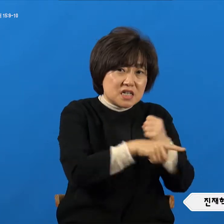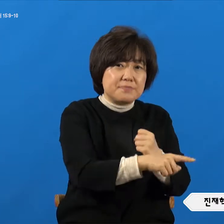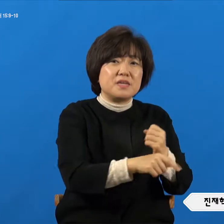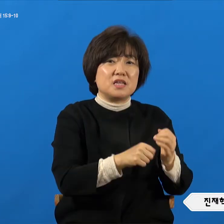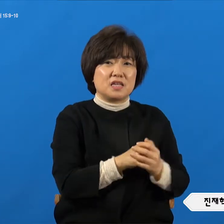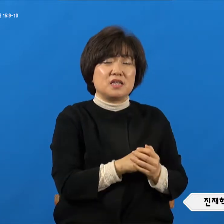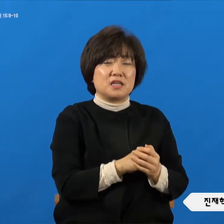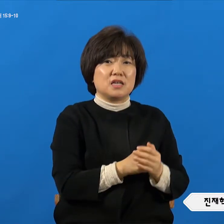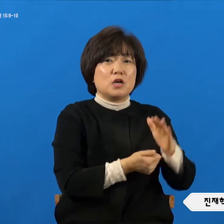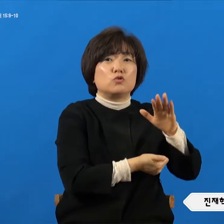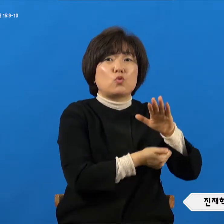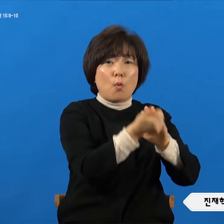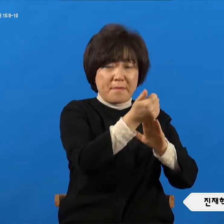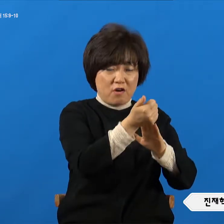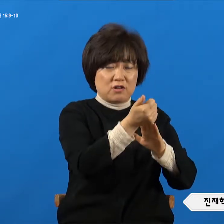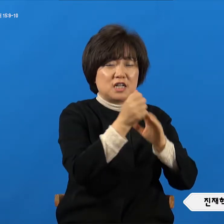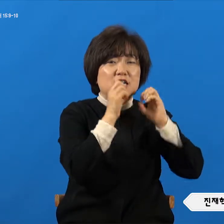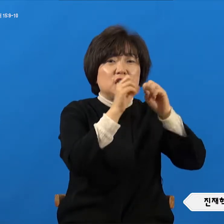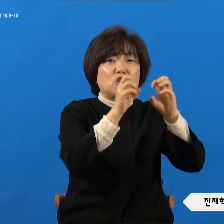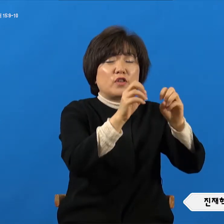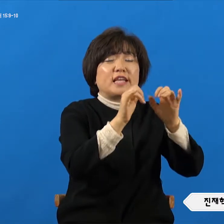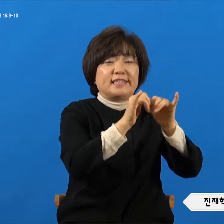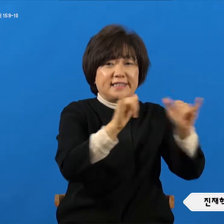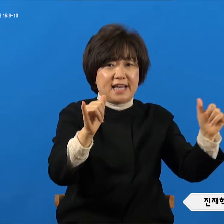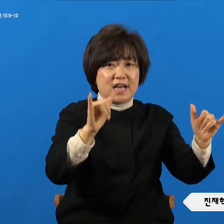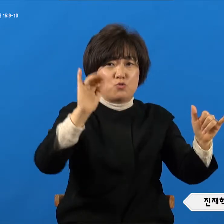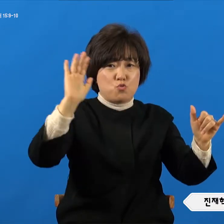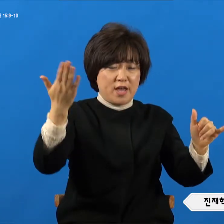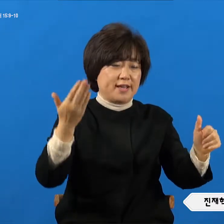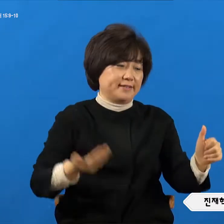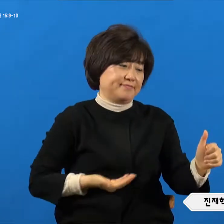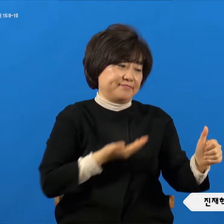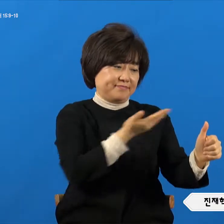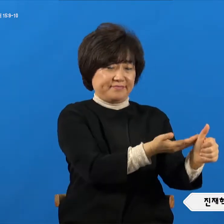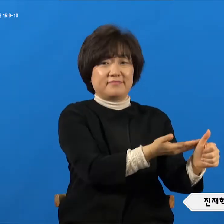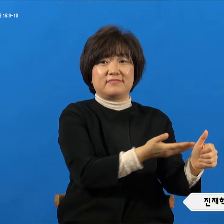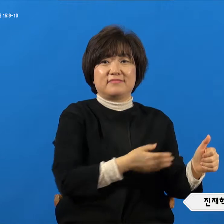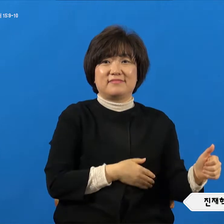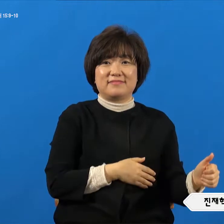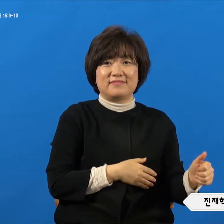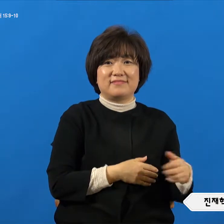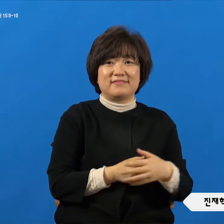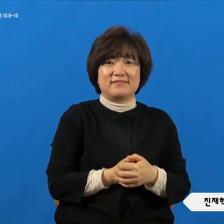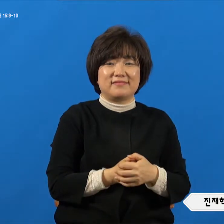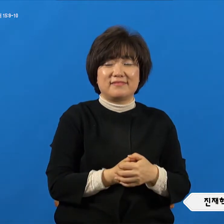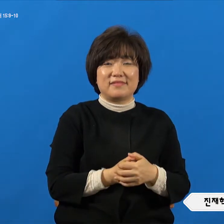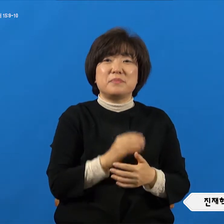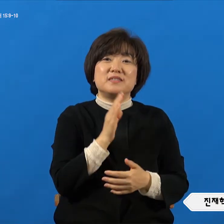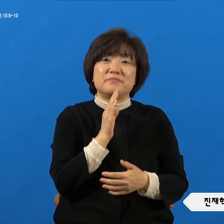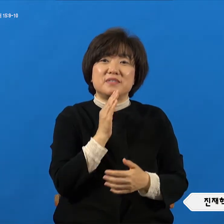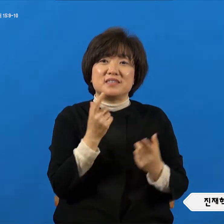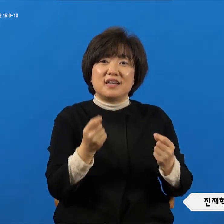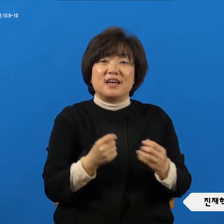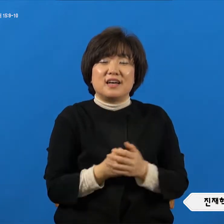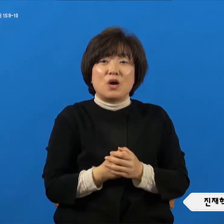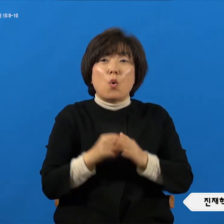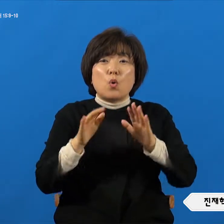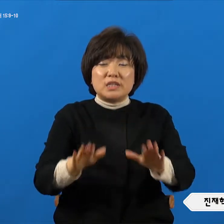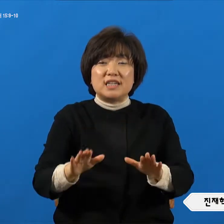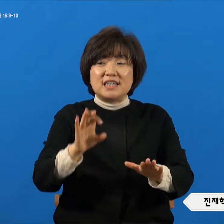생명과 소명을 전하는 장면이 성경에 나옵니다. 그렇습니다.